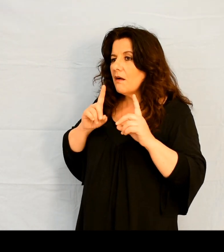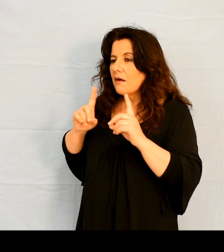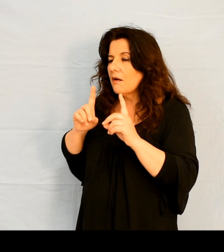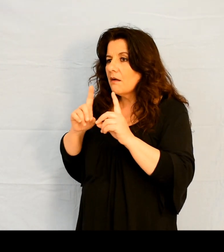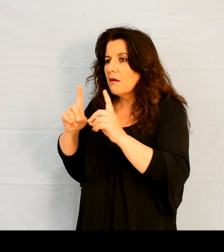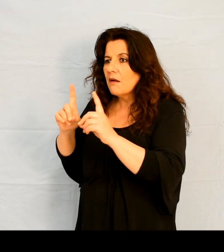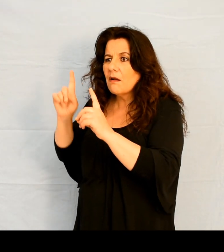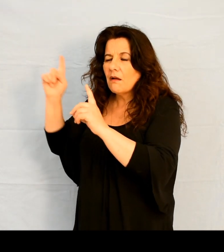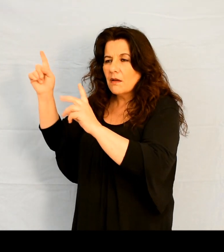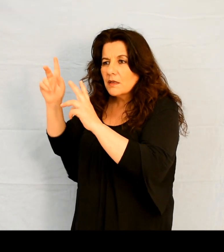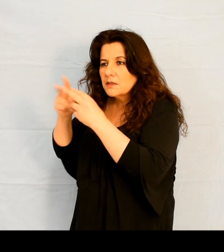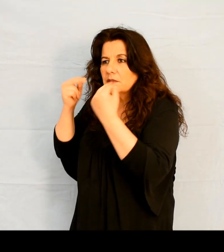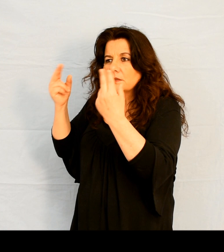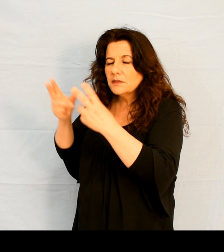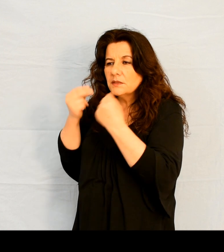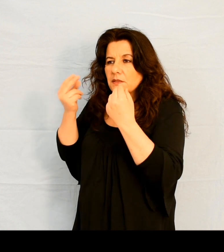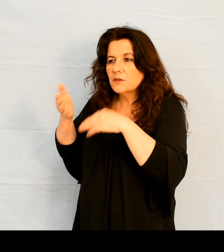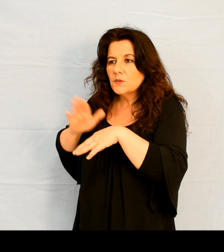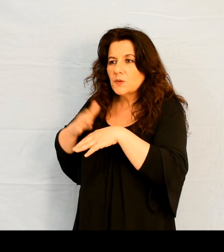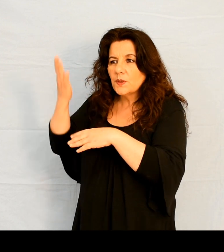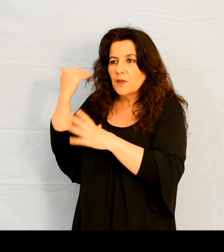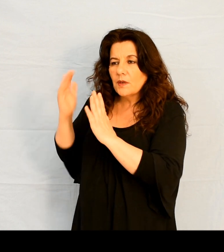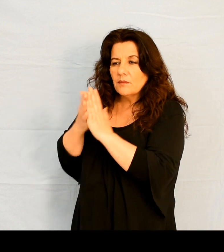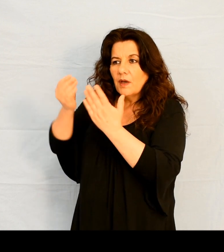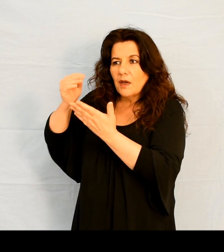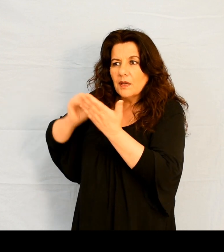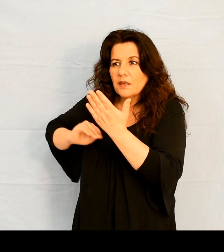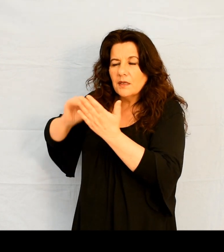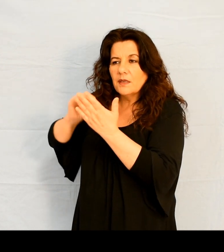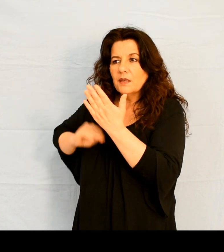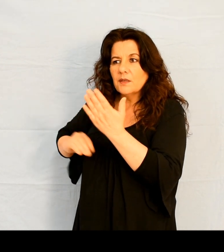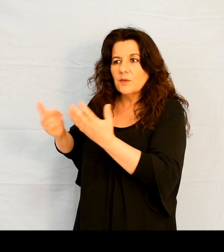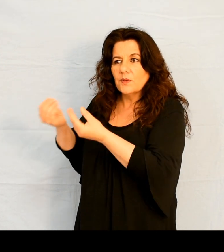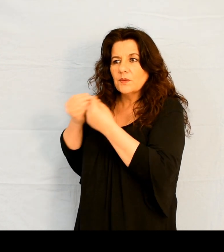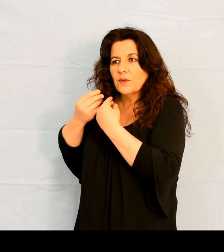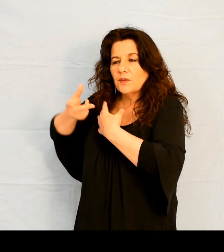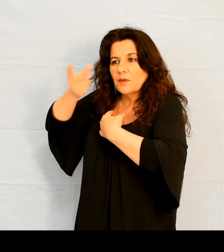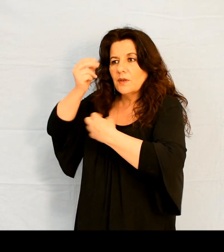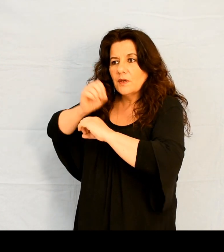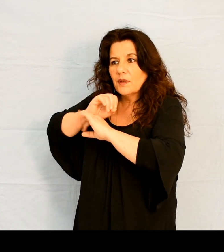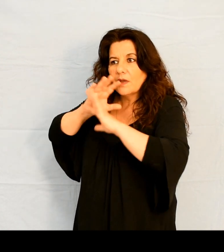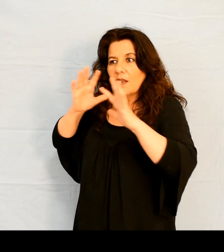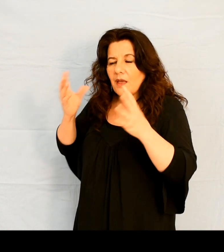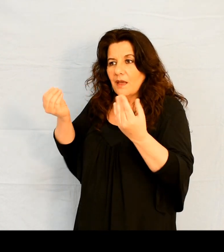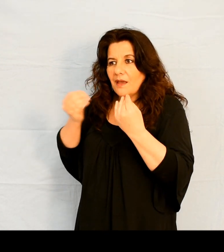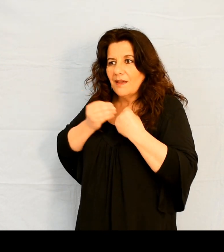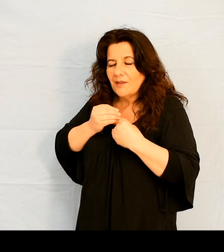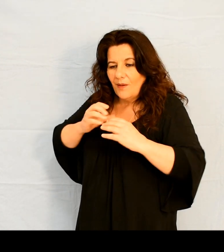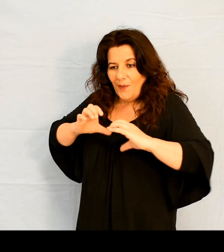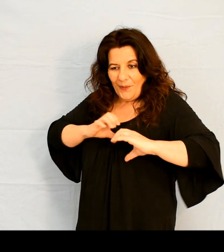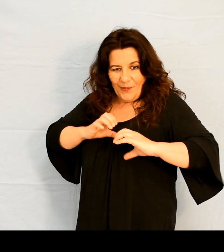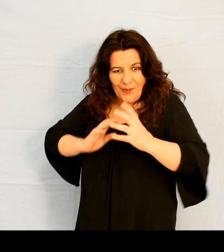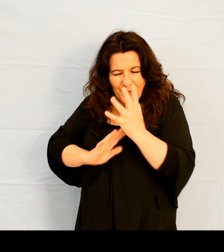nous ouvrait les Écritures ?» À l'instant même, ils se levèrent et retournèrent à Jérusalem.